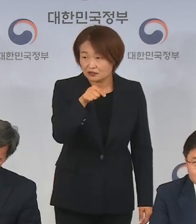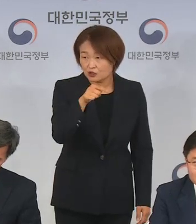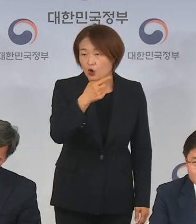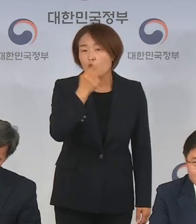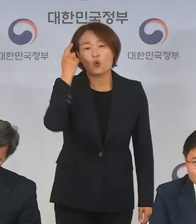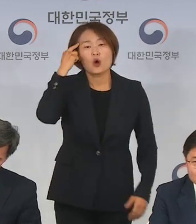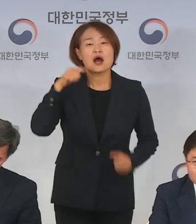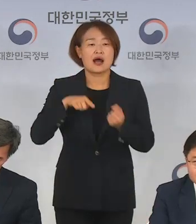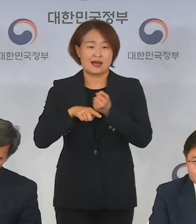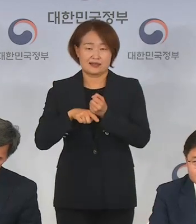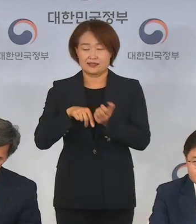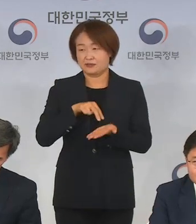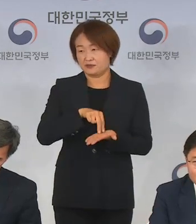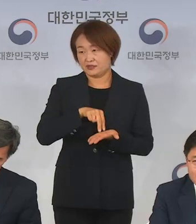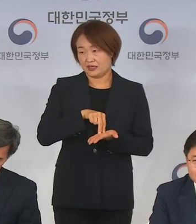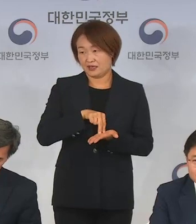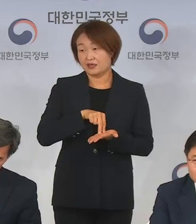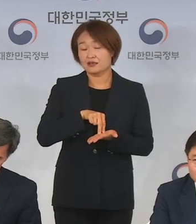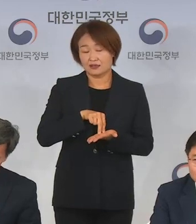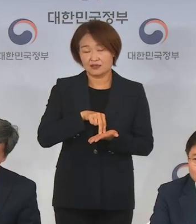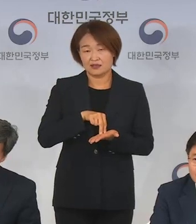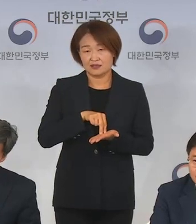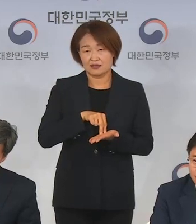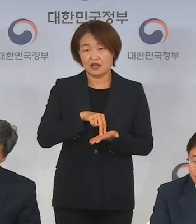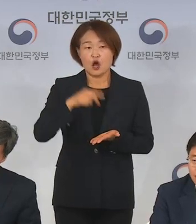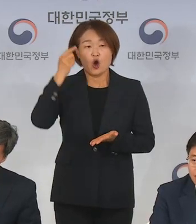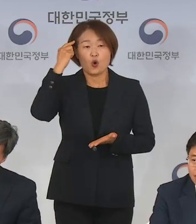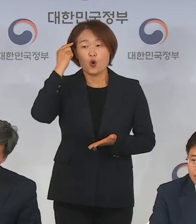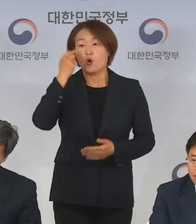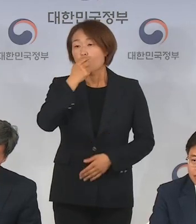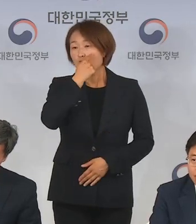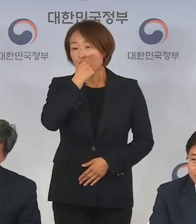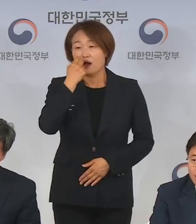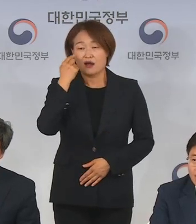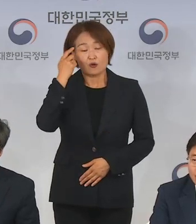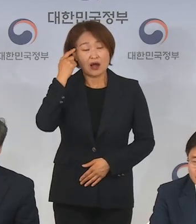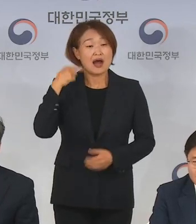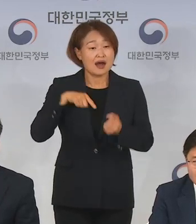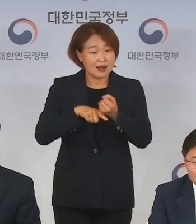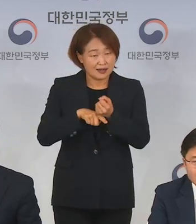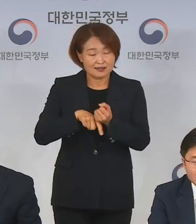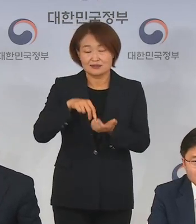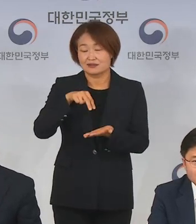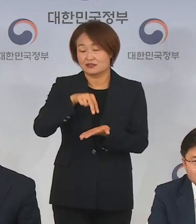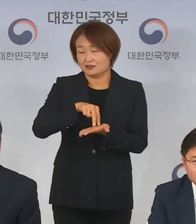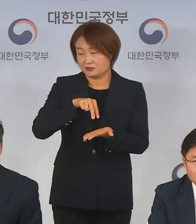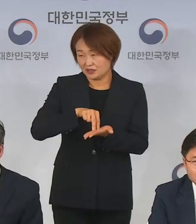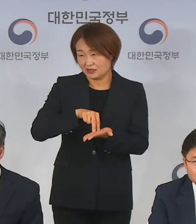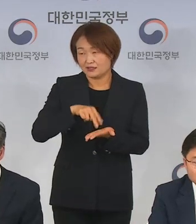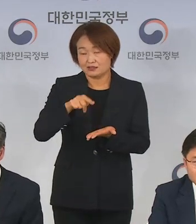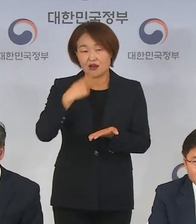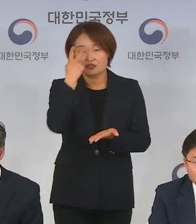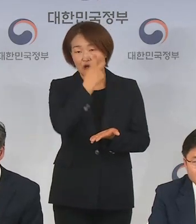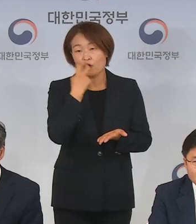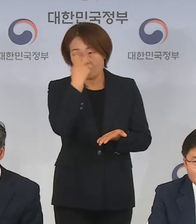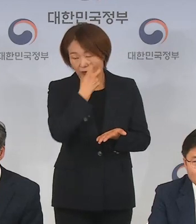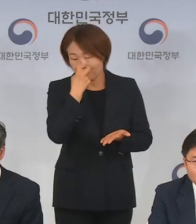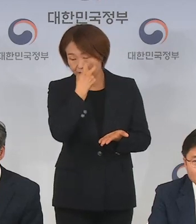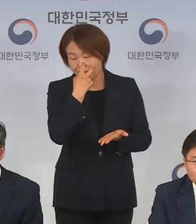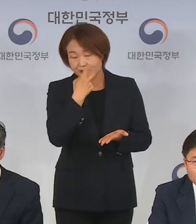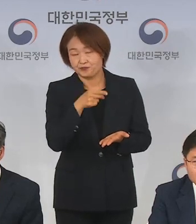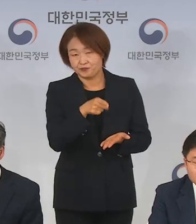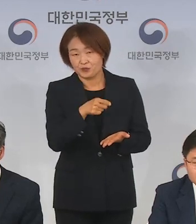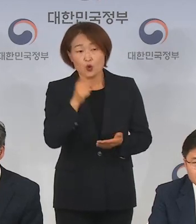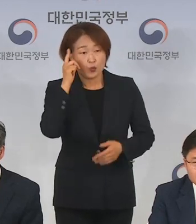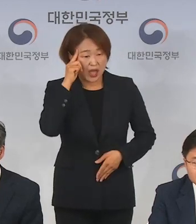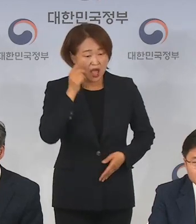과학적인 측면에서 아까도 말씀드렸습니다만 과학적인 영역에서 점검을 하는 겁니다. 그 말씀은 뭐냐 하면